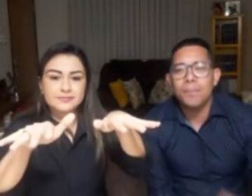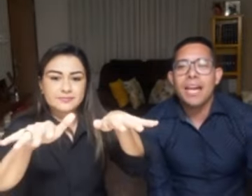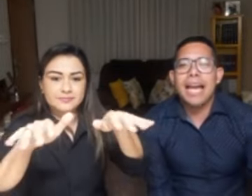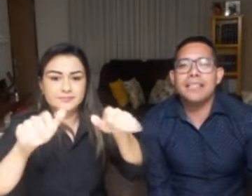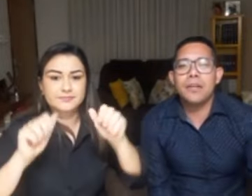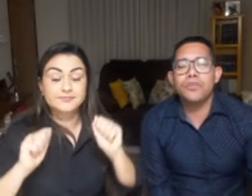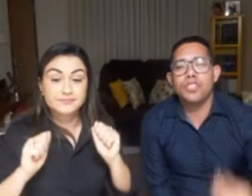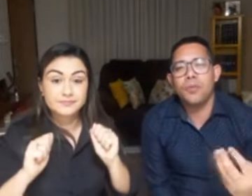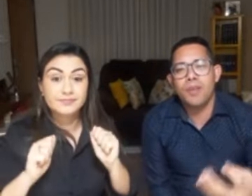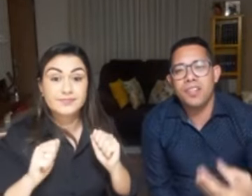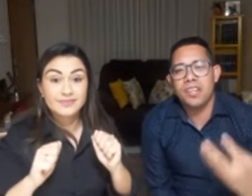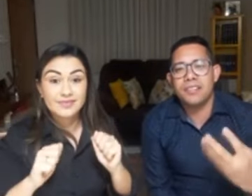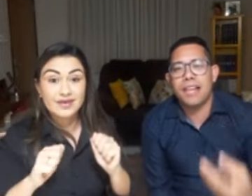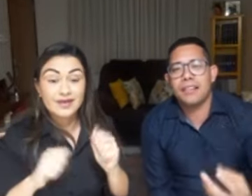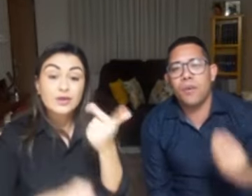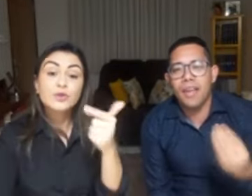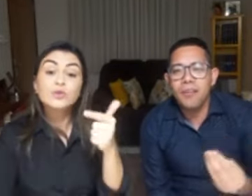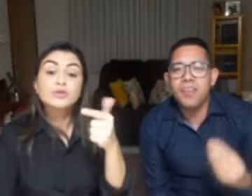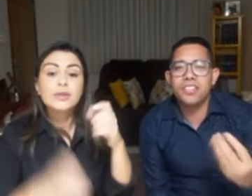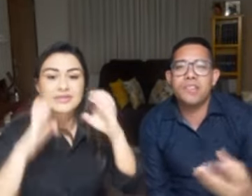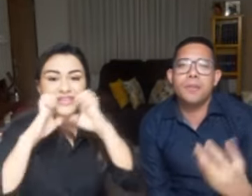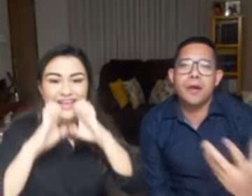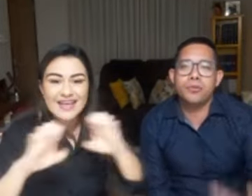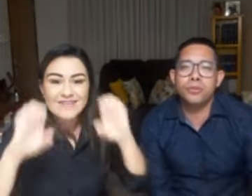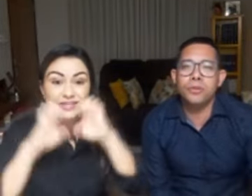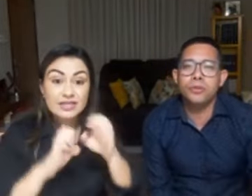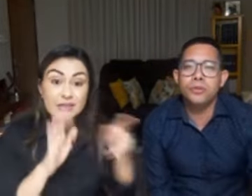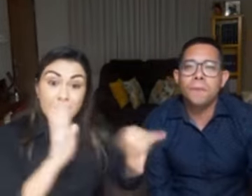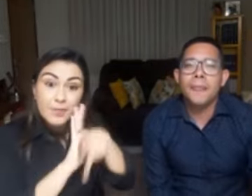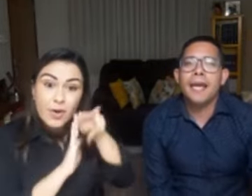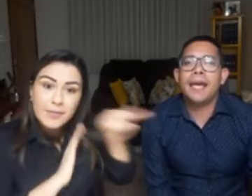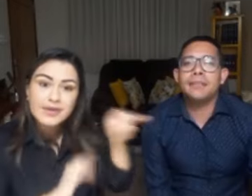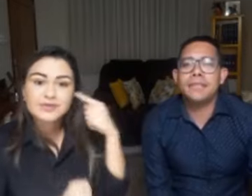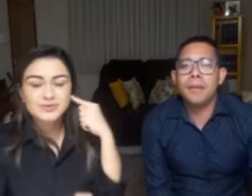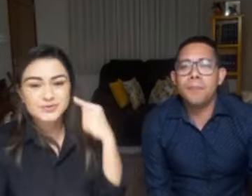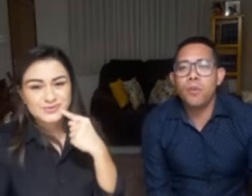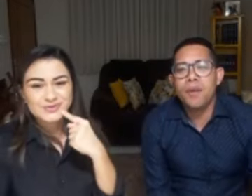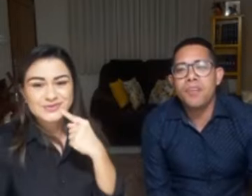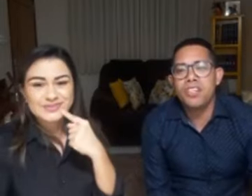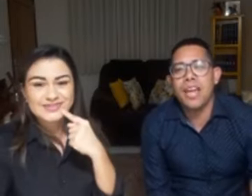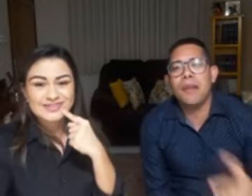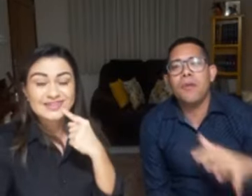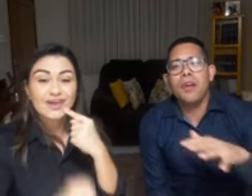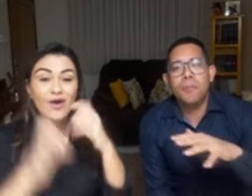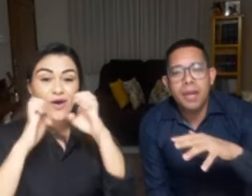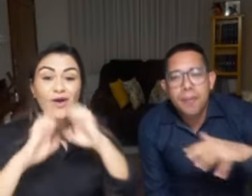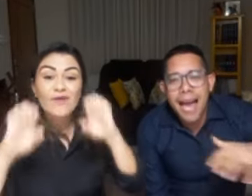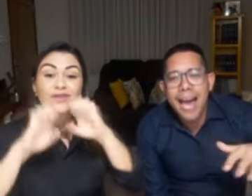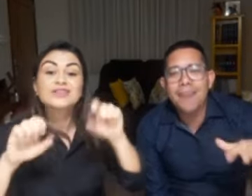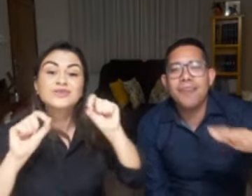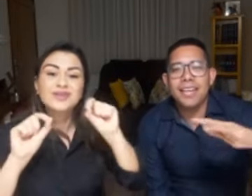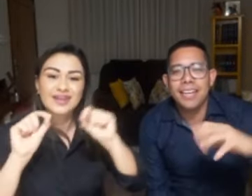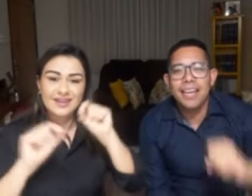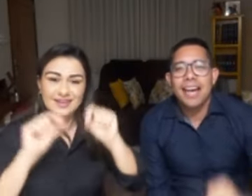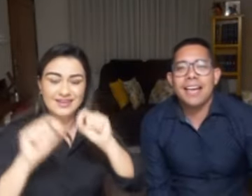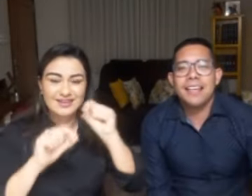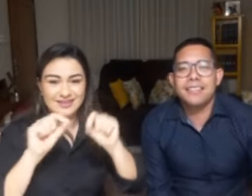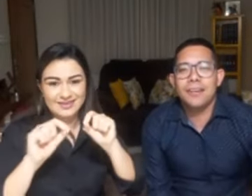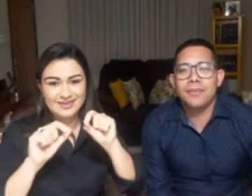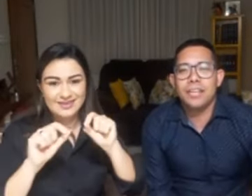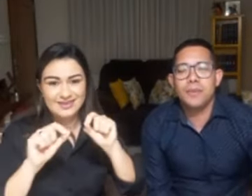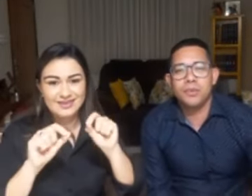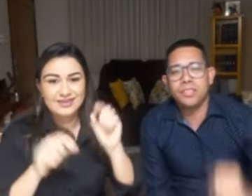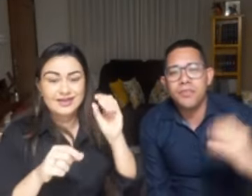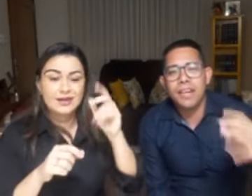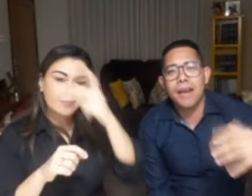que ainda não tinha uma evangelização efetiva para os surdos, sempre o evangelho permeava aí a